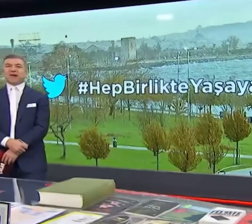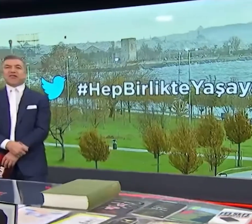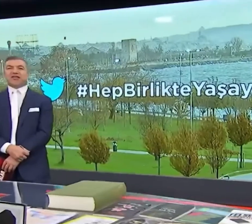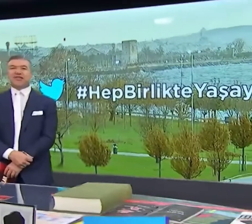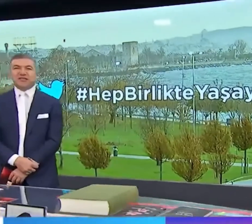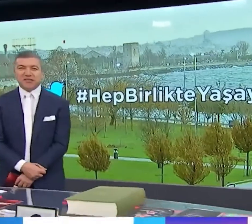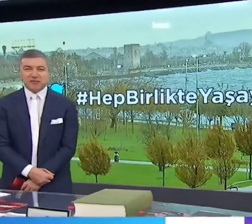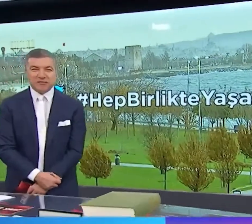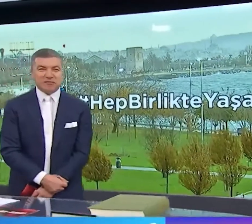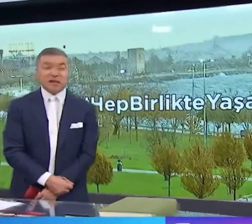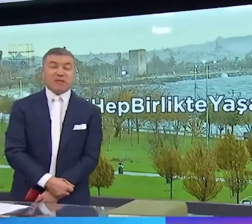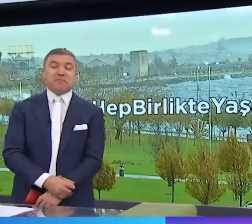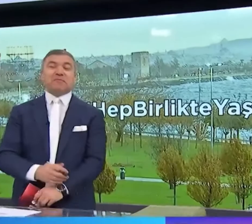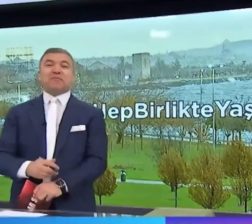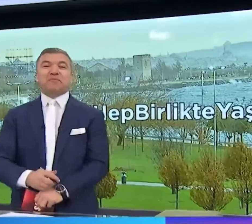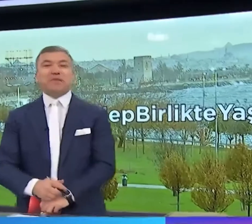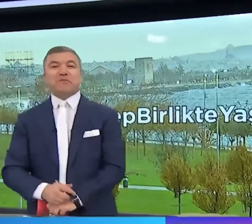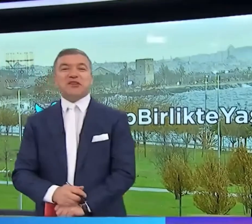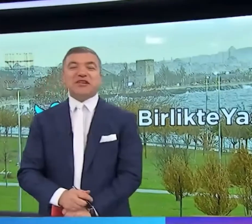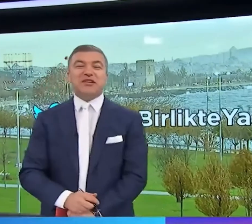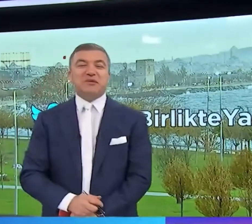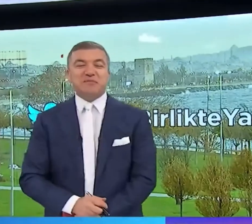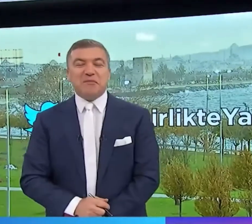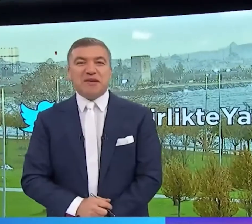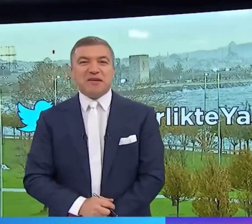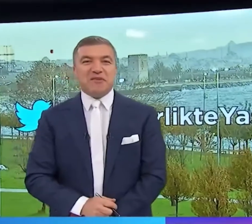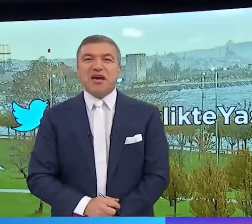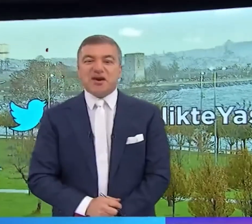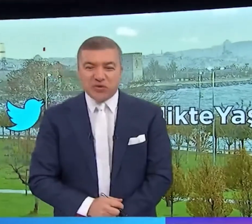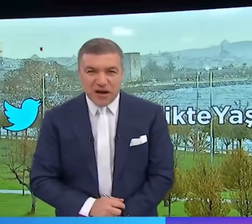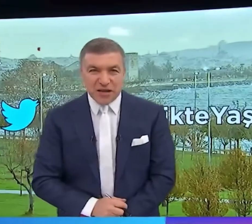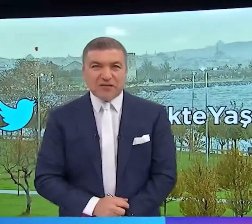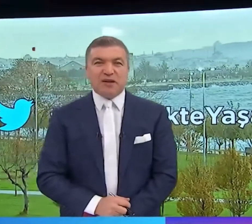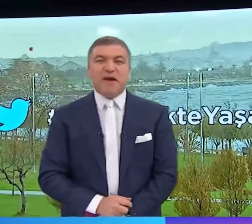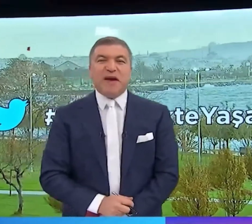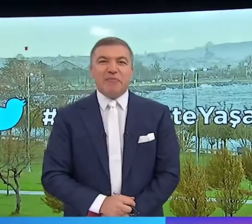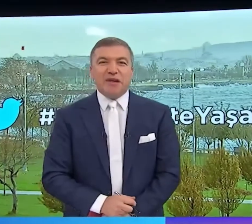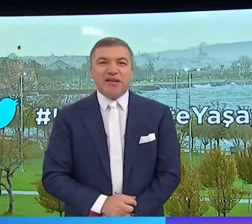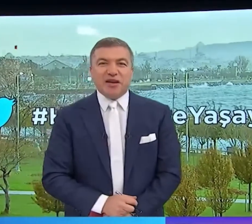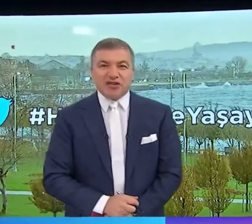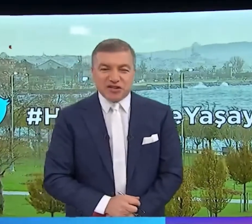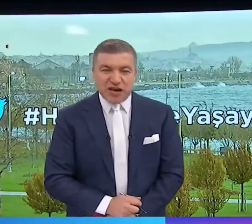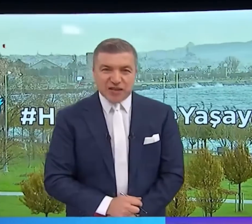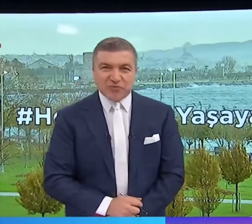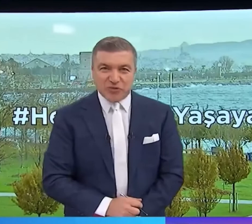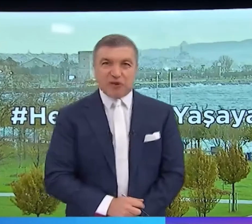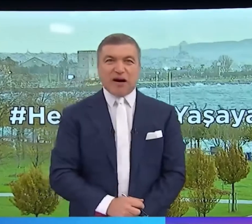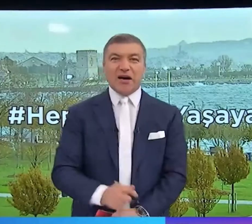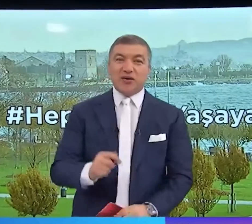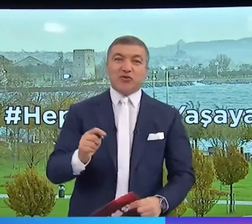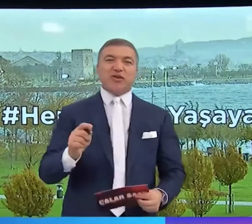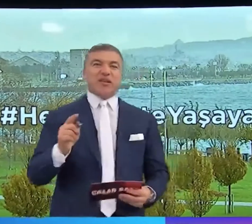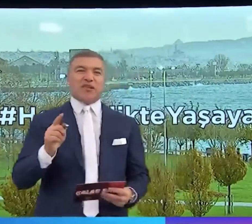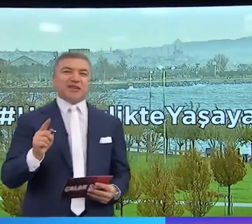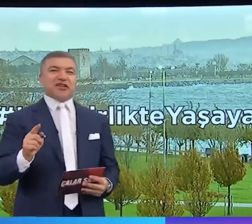Bir başkadır benim, bir başkadır bizim memleketimiz. Günaydın efendim. Hep birlikte yaşayacağız bu sabah